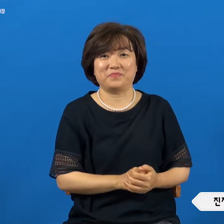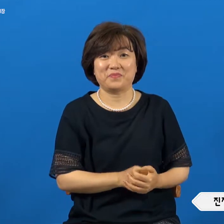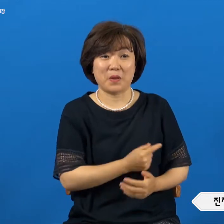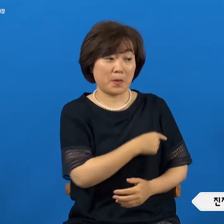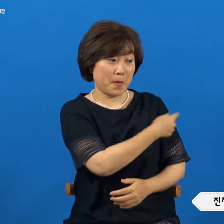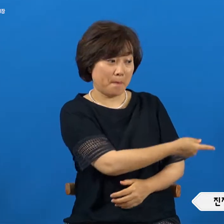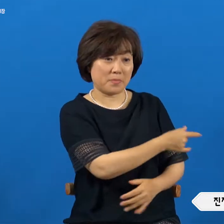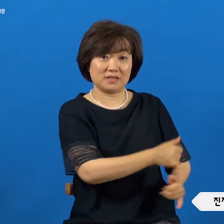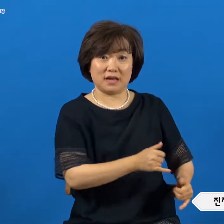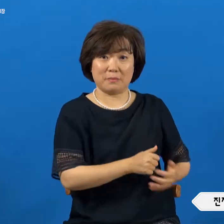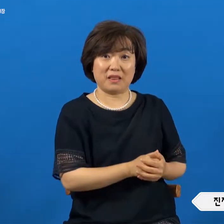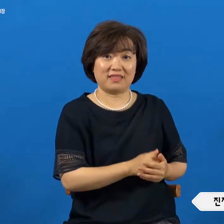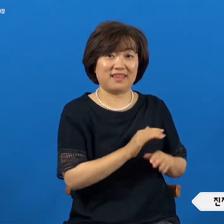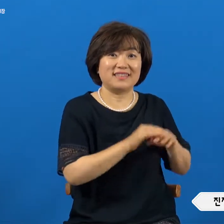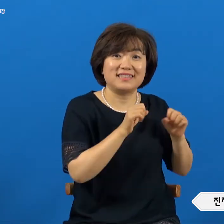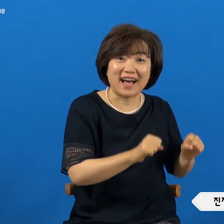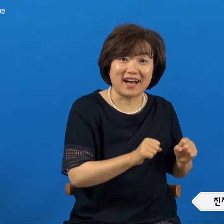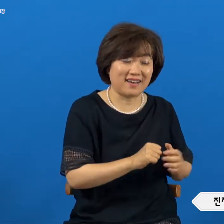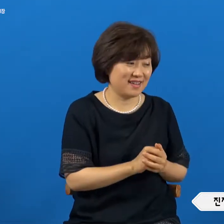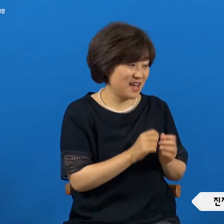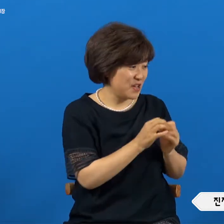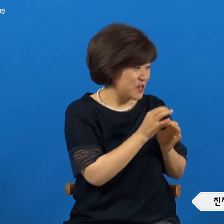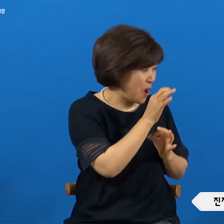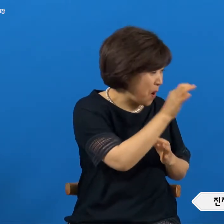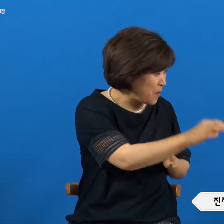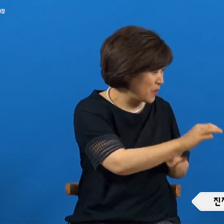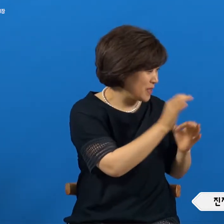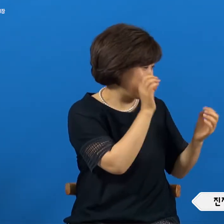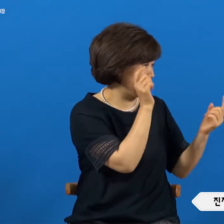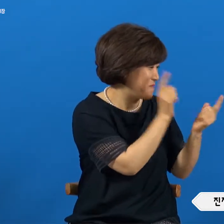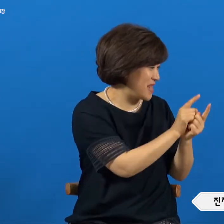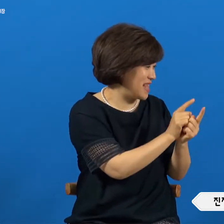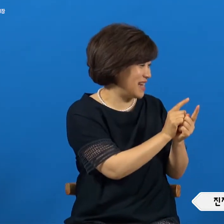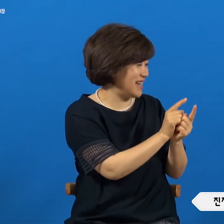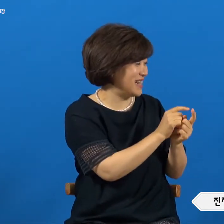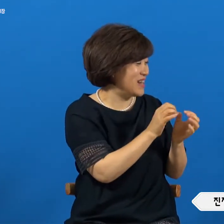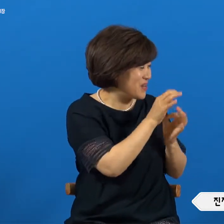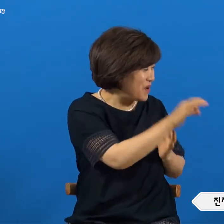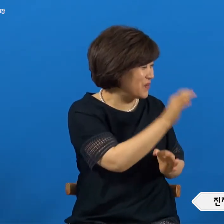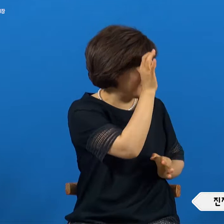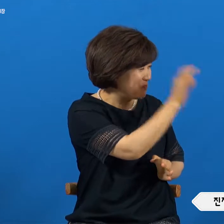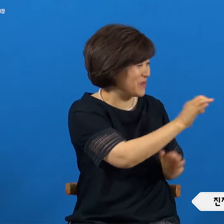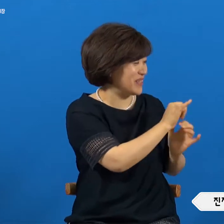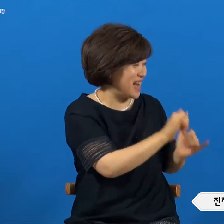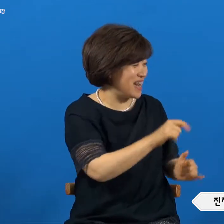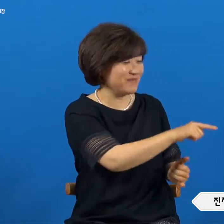옆에 있는 분들을 보면서 인사해 보시겠어요? 영원히 보실 분이군요. 한번 해보세요.